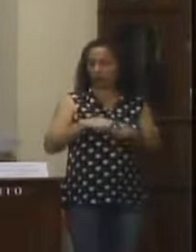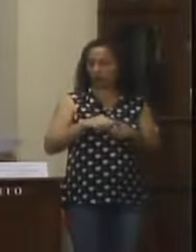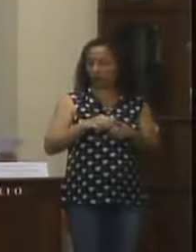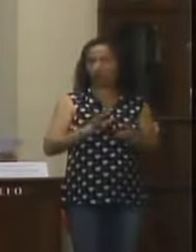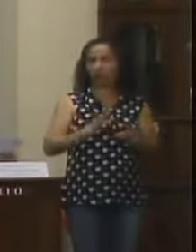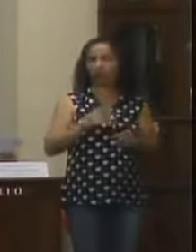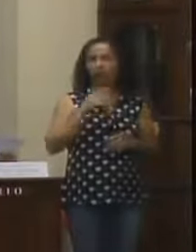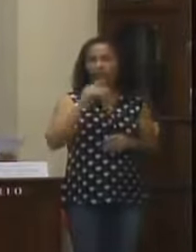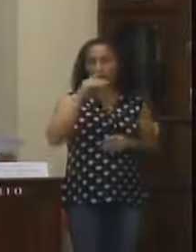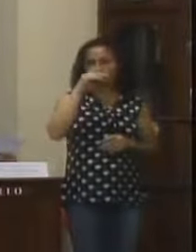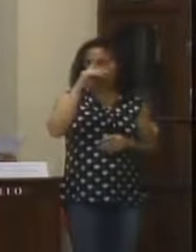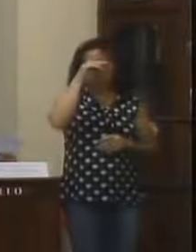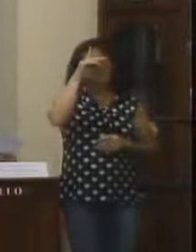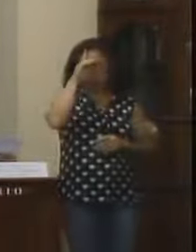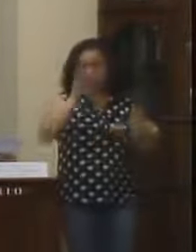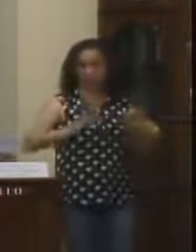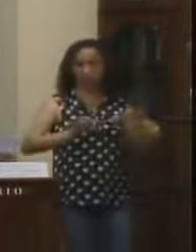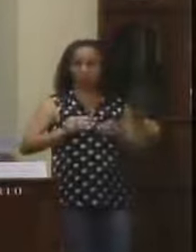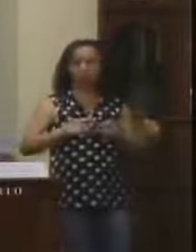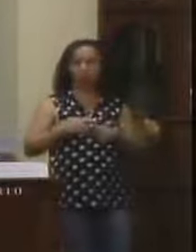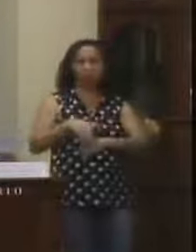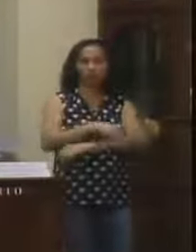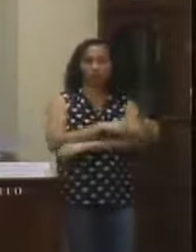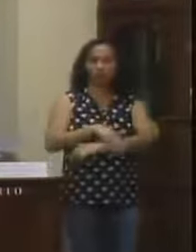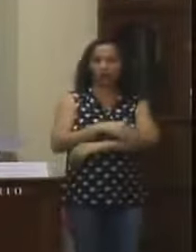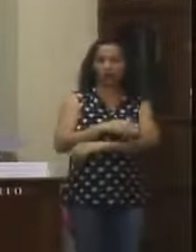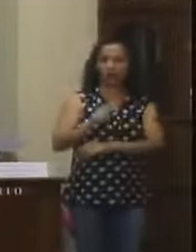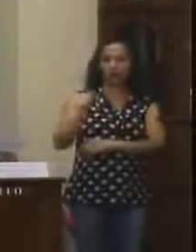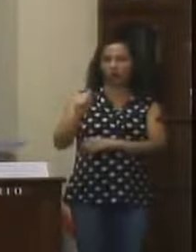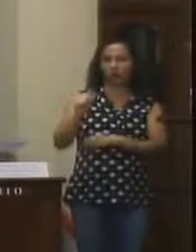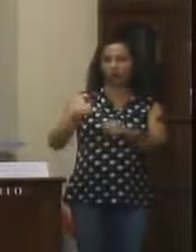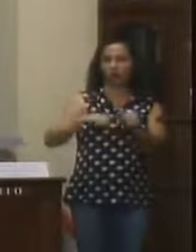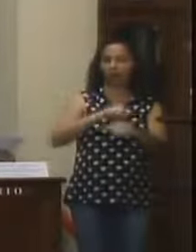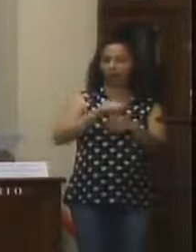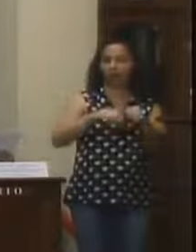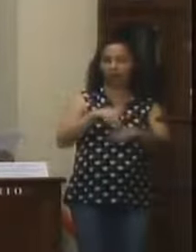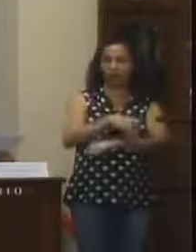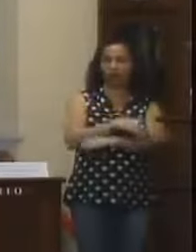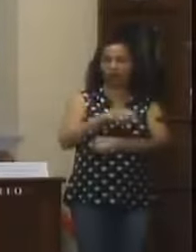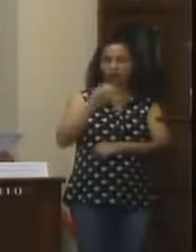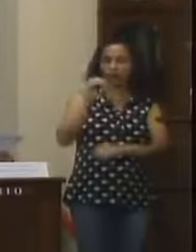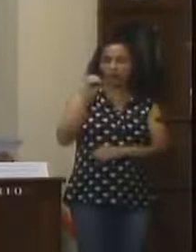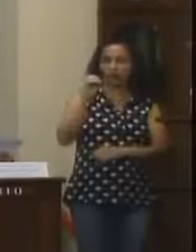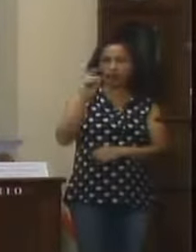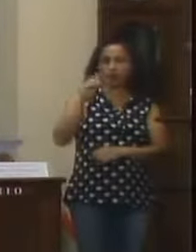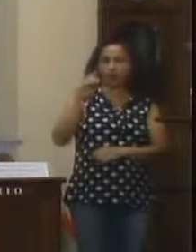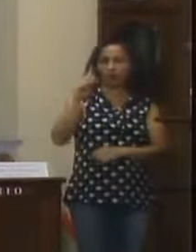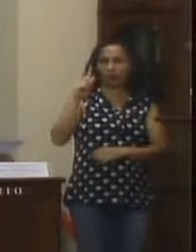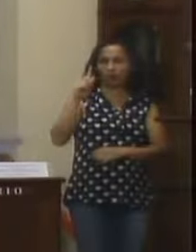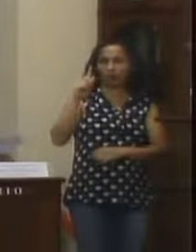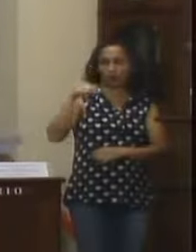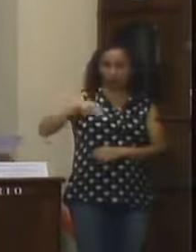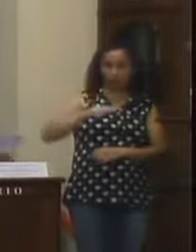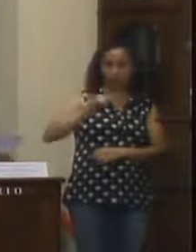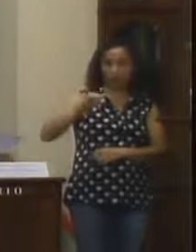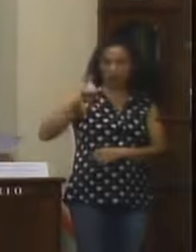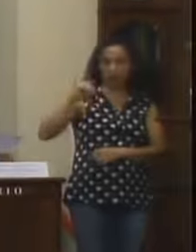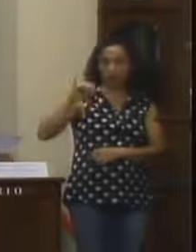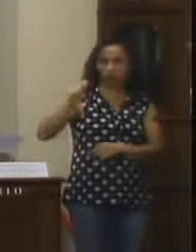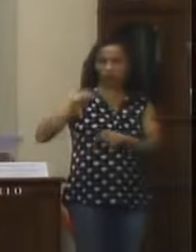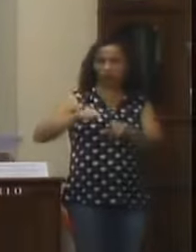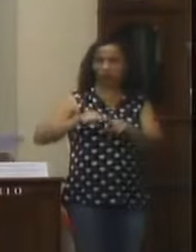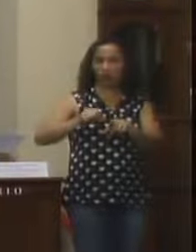Dispõe sobre a alteração da nomenclatura da Rua A, do bairro Santa Maria, para a Rua das Orquídeas e outras providências. Do relatório. Trata-se de projeto de lei ordinário oriundo